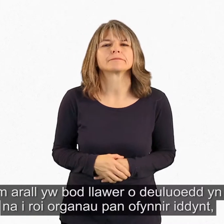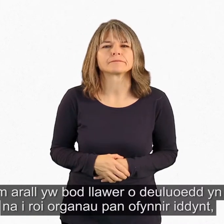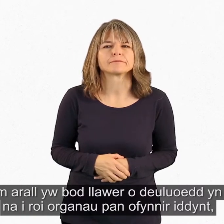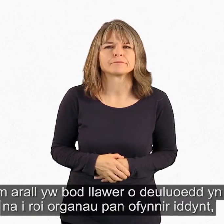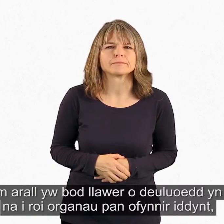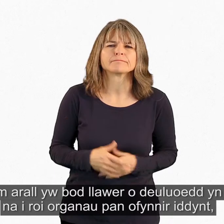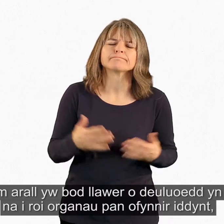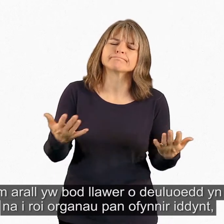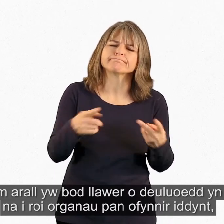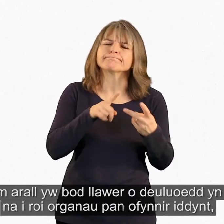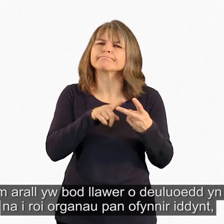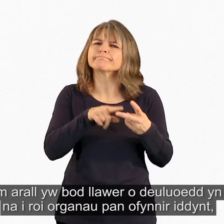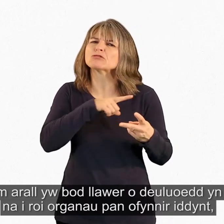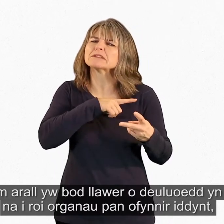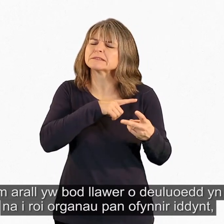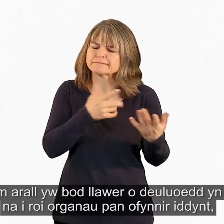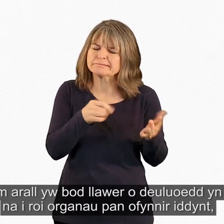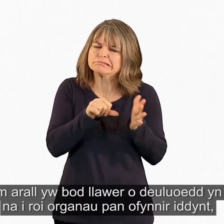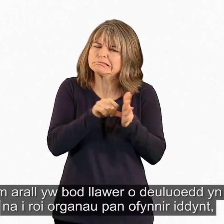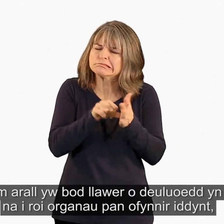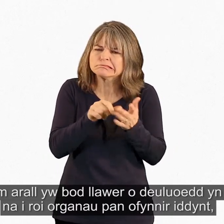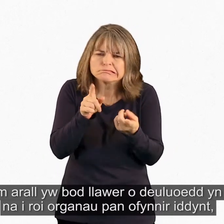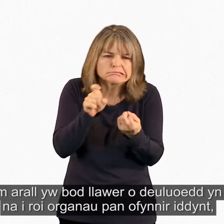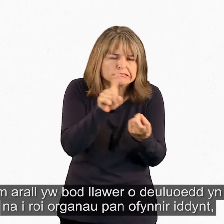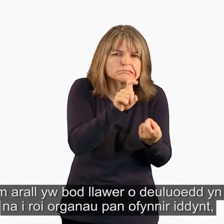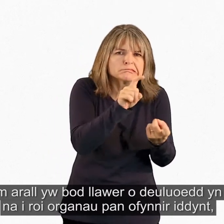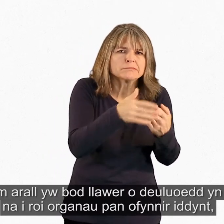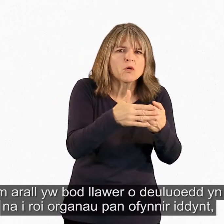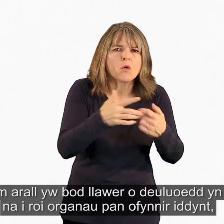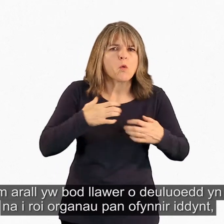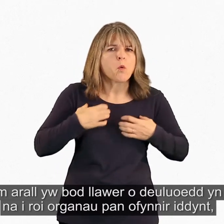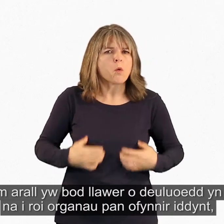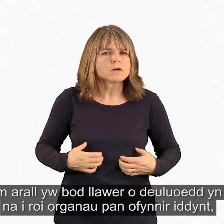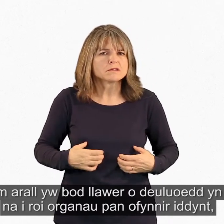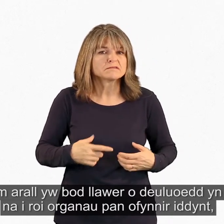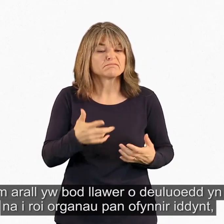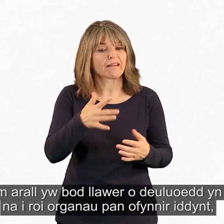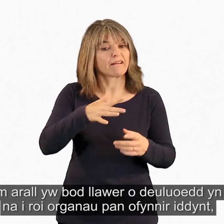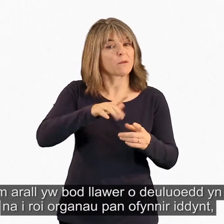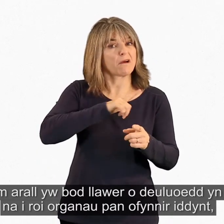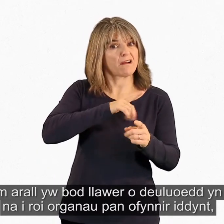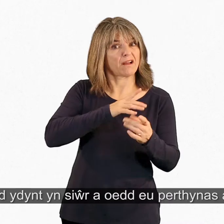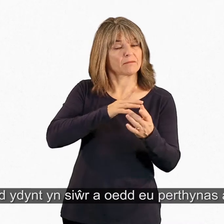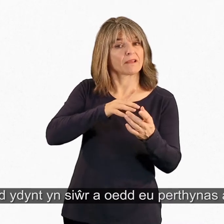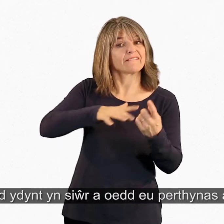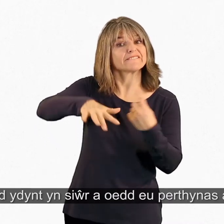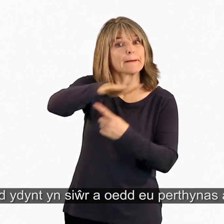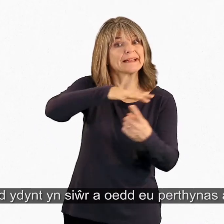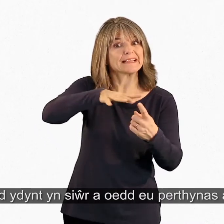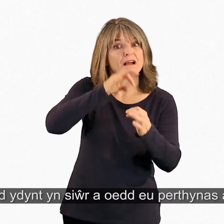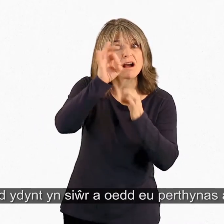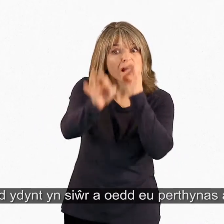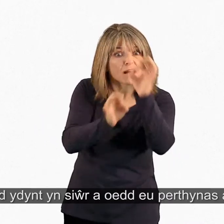Rheswm arall yw bod llawer o deilioedd yn dweud na i rhoi organau panofyn yr iddynt, gan nad ydynt yn siwr oedd ei